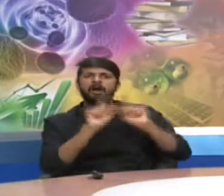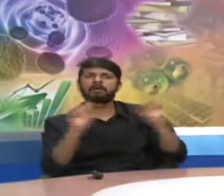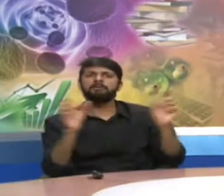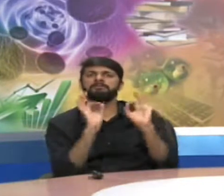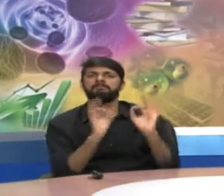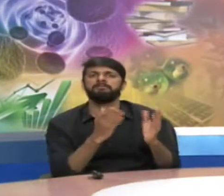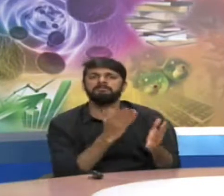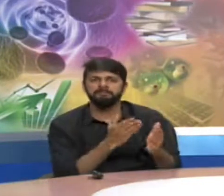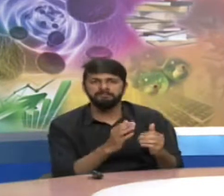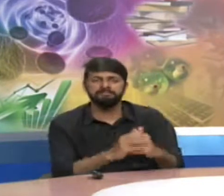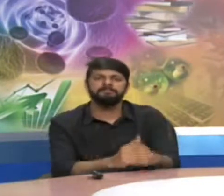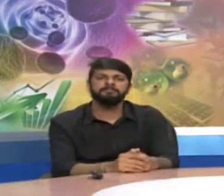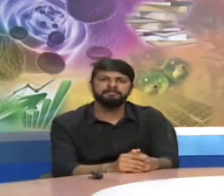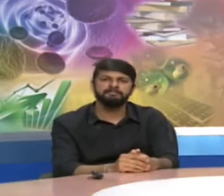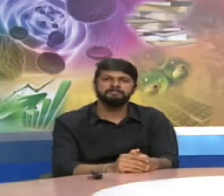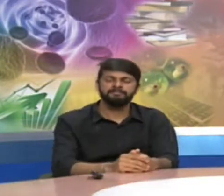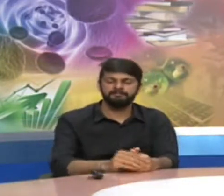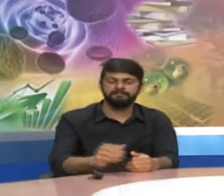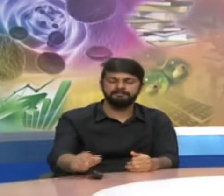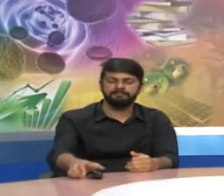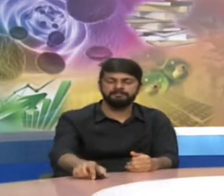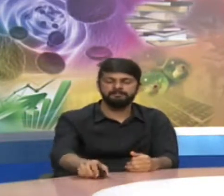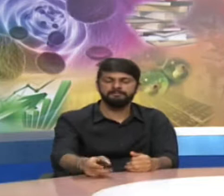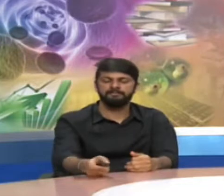As the painting shows.